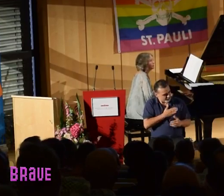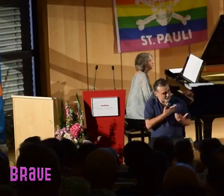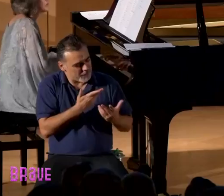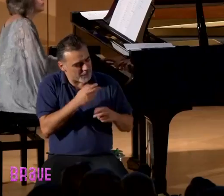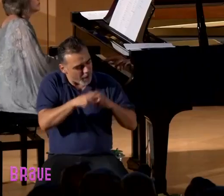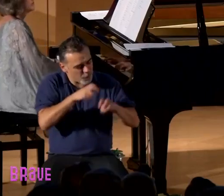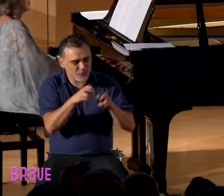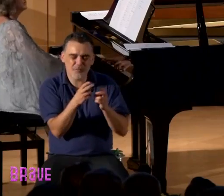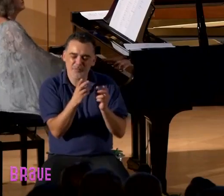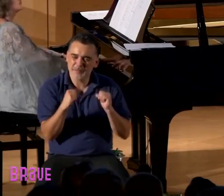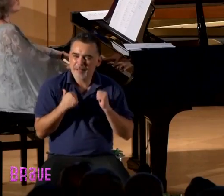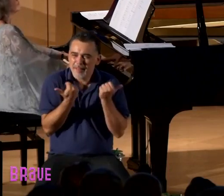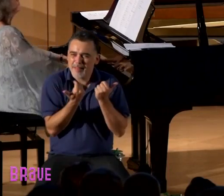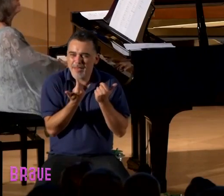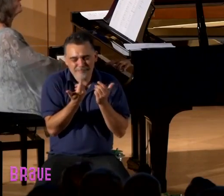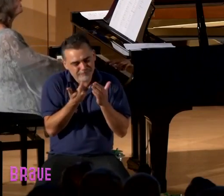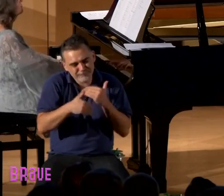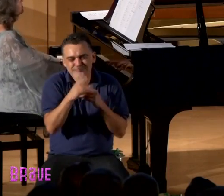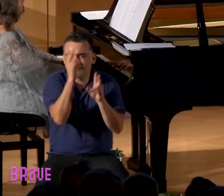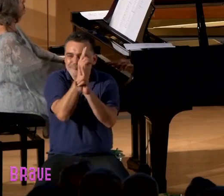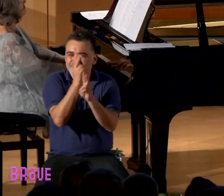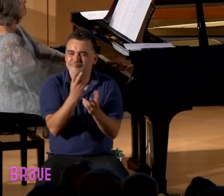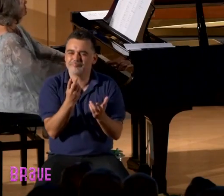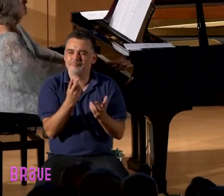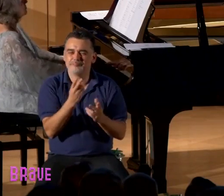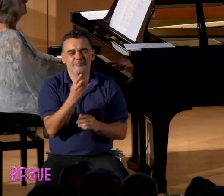Leben unbeschwert.